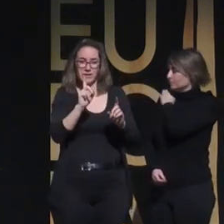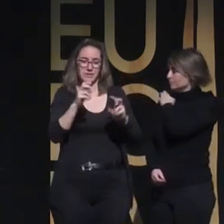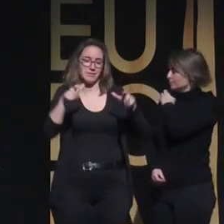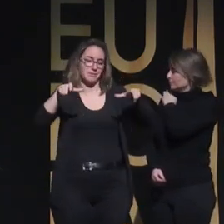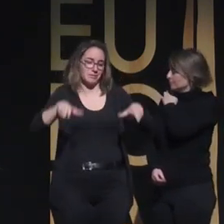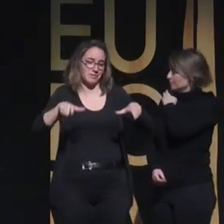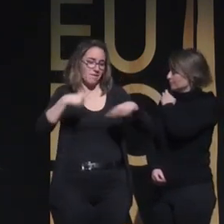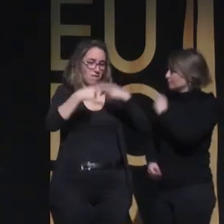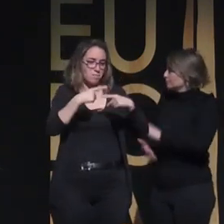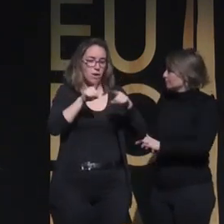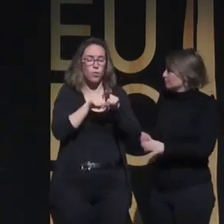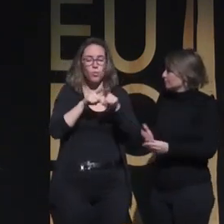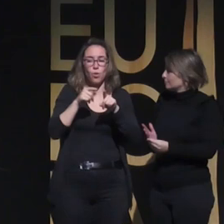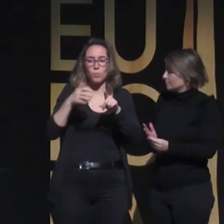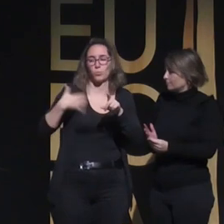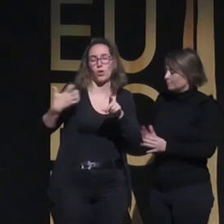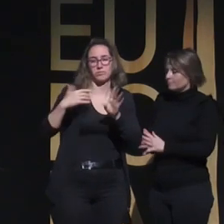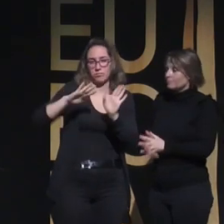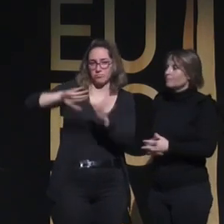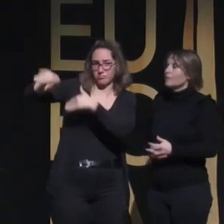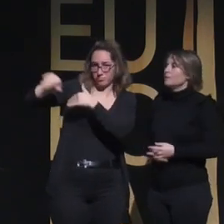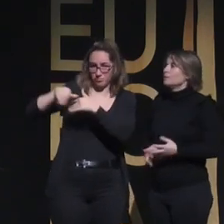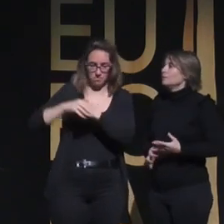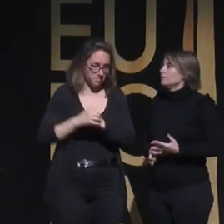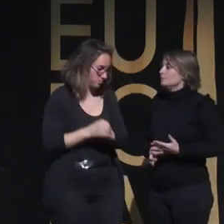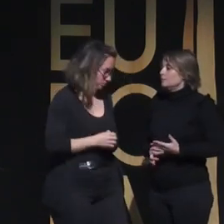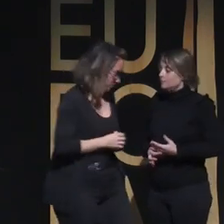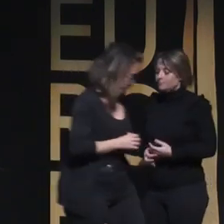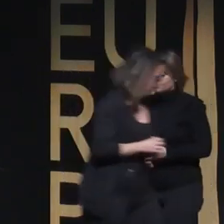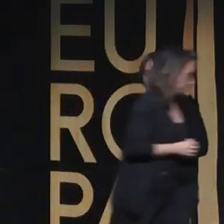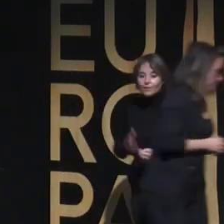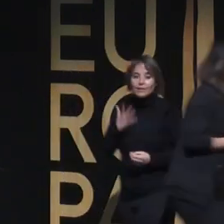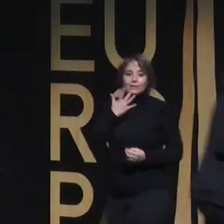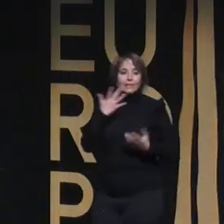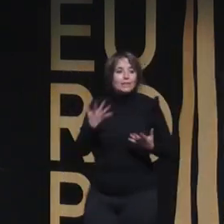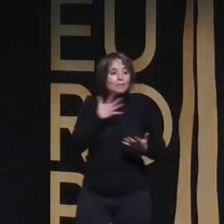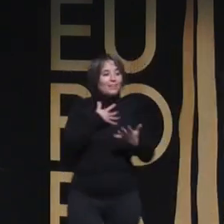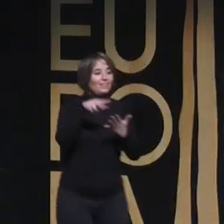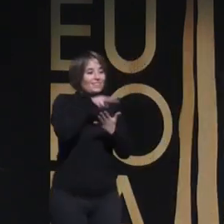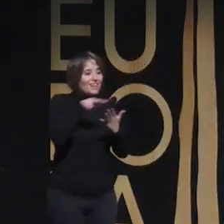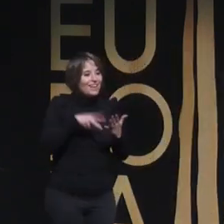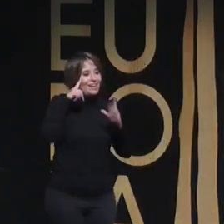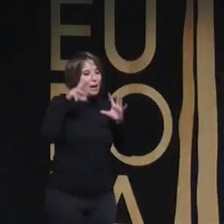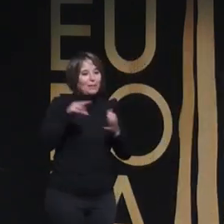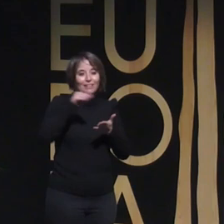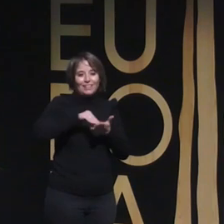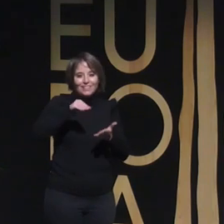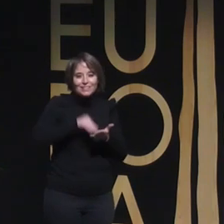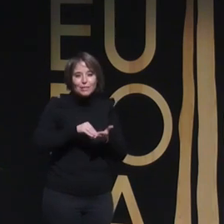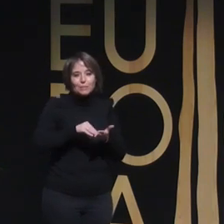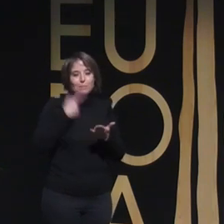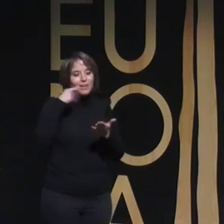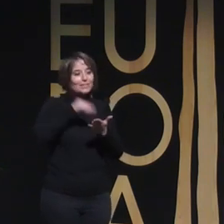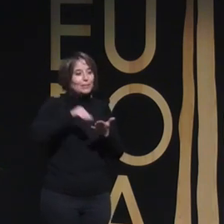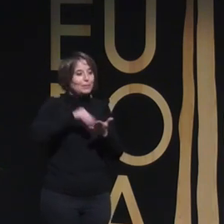uno no moleste a los demás. ¿Me explico? Si encima quieres que aprendan a leer y que aprendan a escribir, para el escribir lo visual es